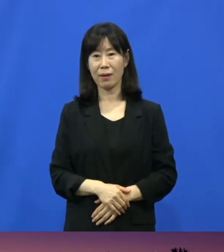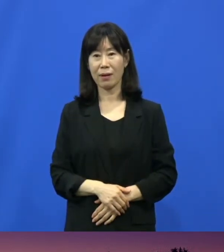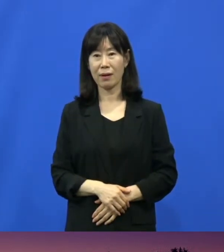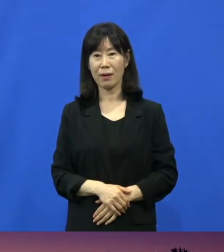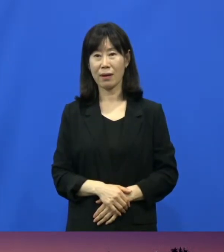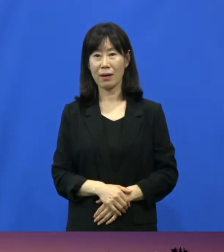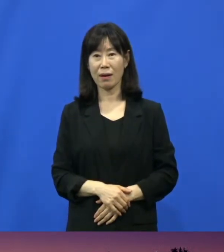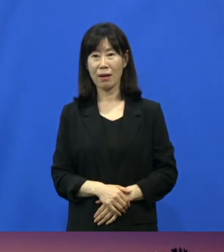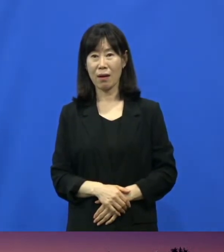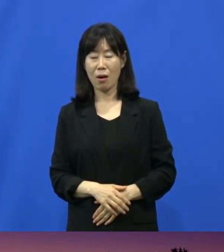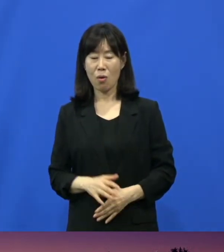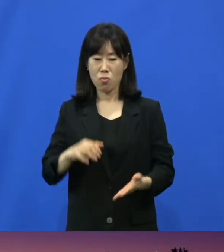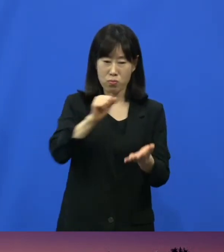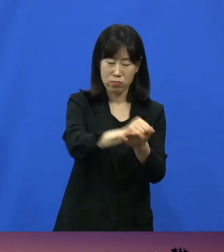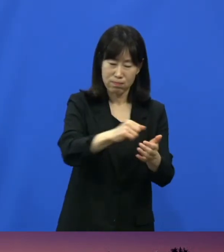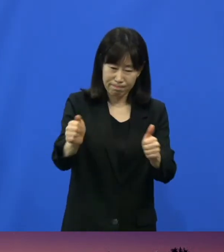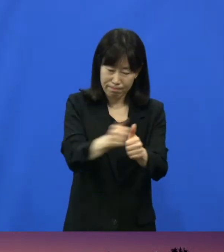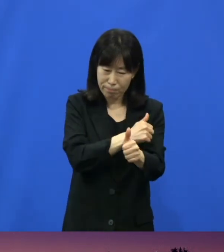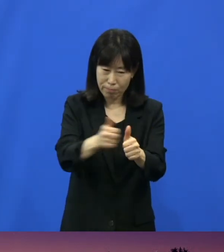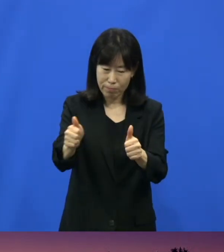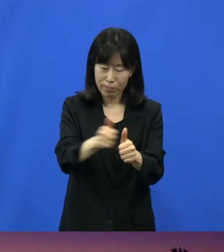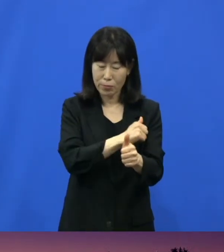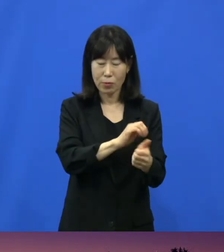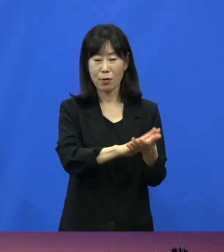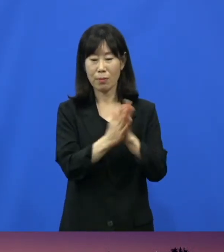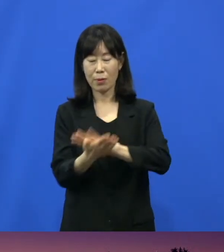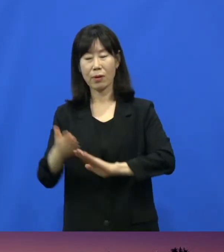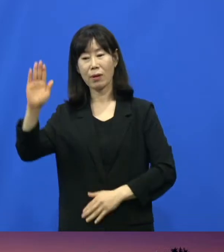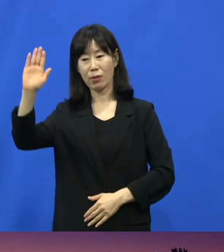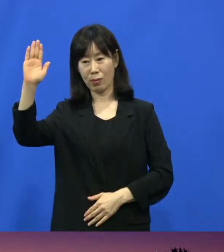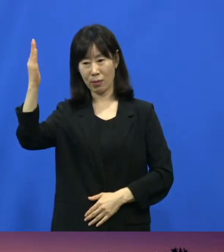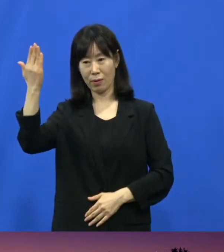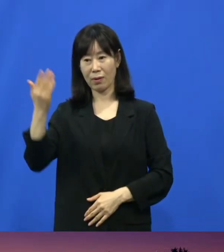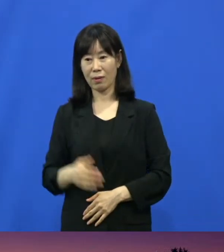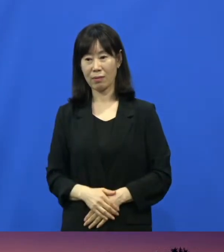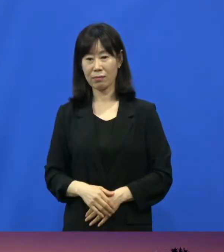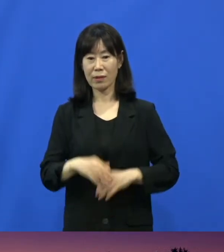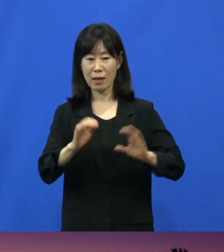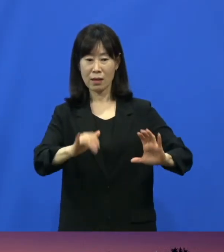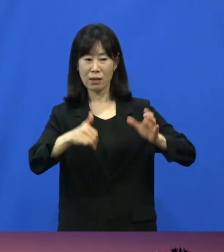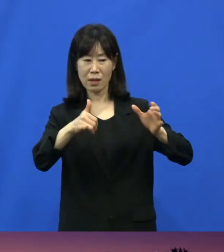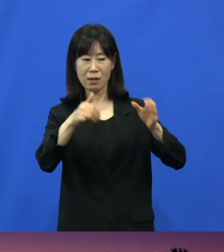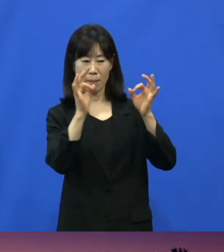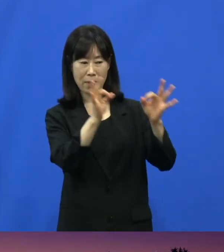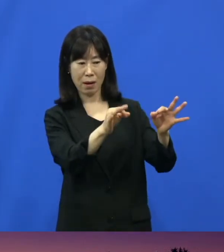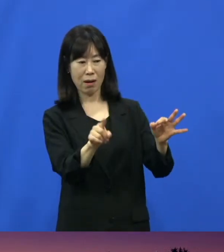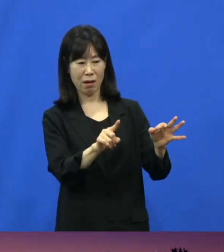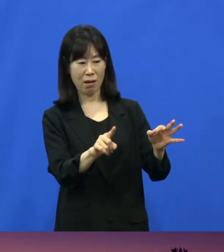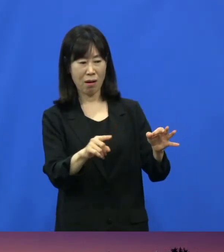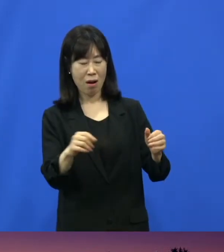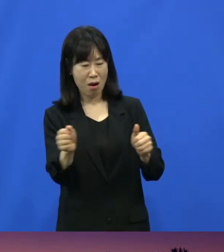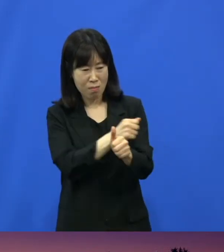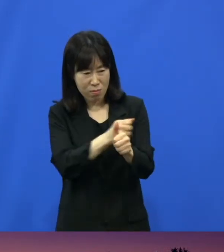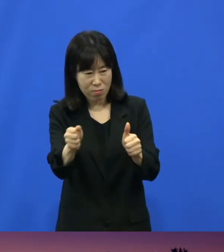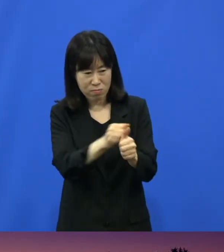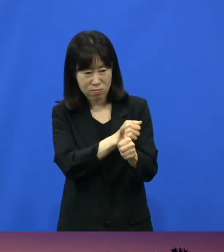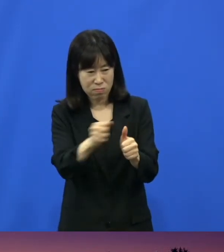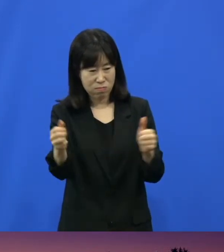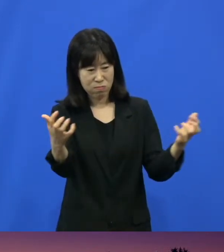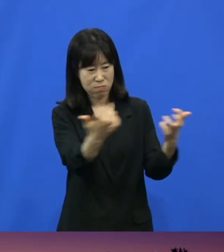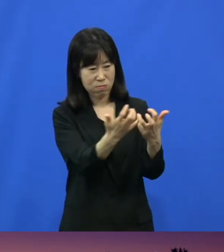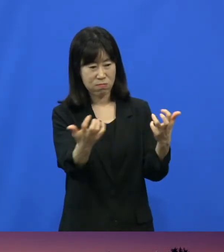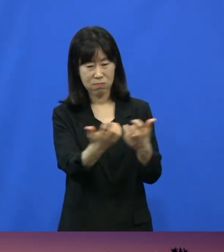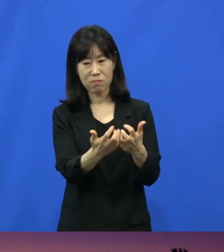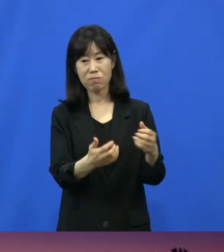공격적이 되고요. 폭력성을 띠게 되고요. 여러분, 오늘 세상을 보세요. 얼마나 폭력적이에요. 그죠? 굉장히 폭력적이에요.